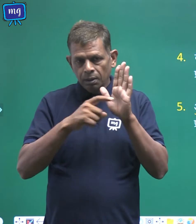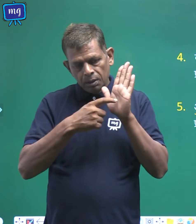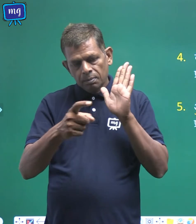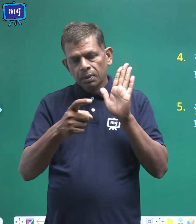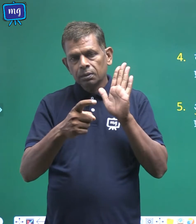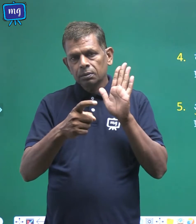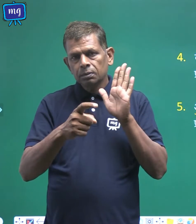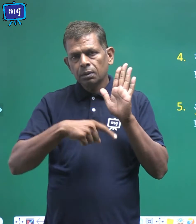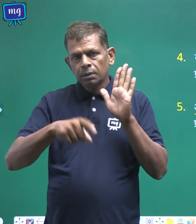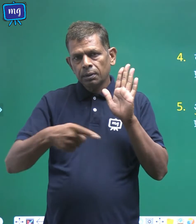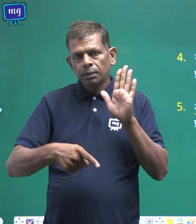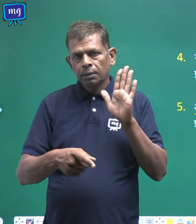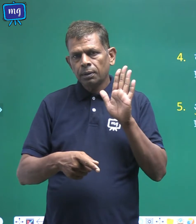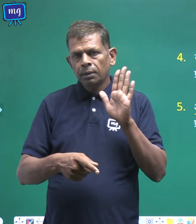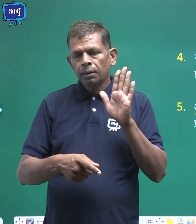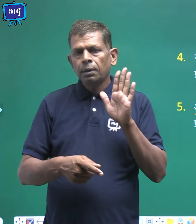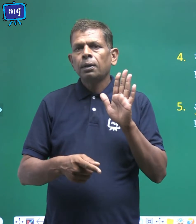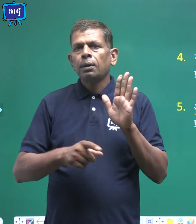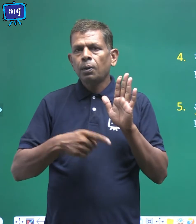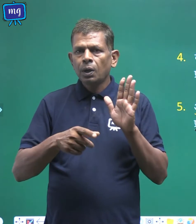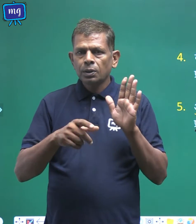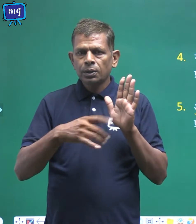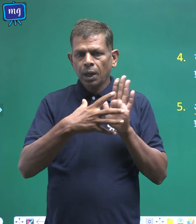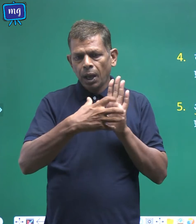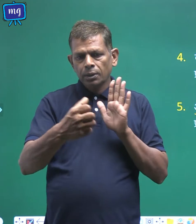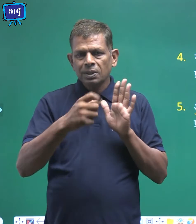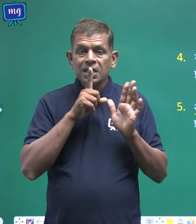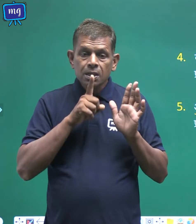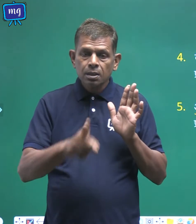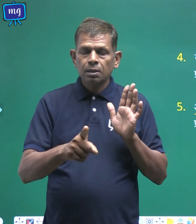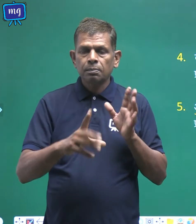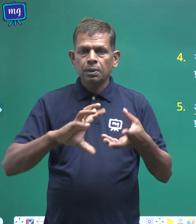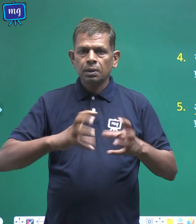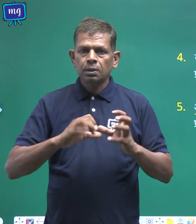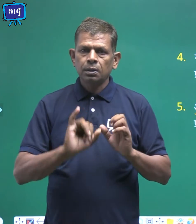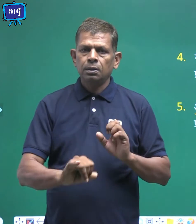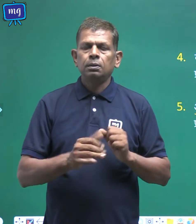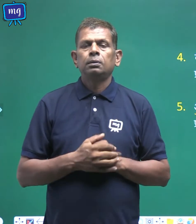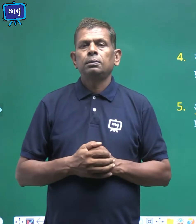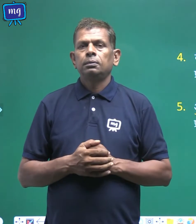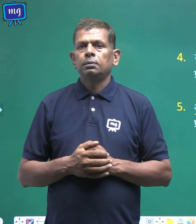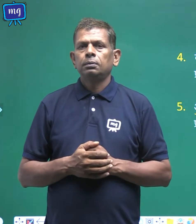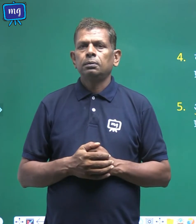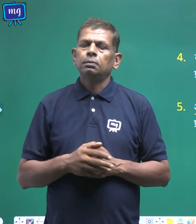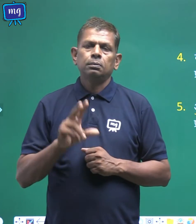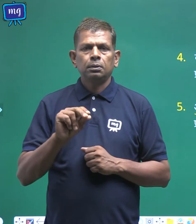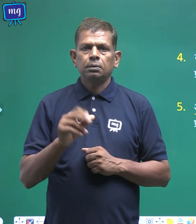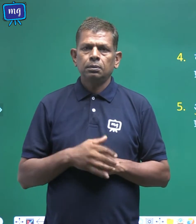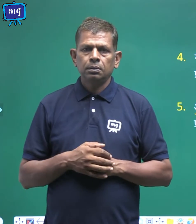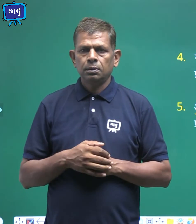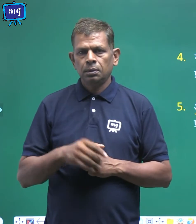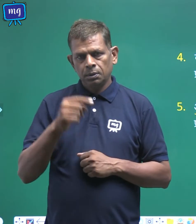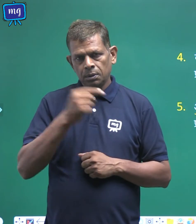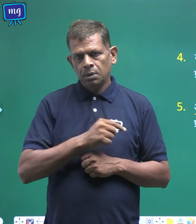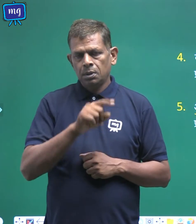सदैव वास्तविक प्रतिबिंब बनाता है। नहीं बच्चों,